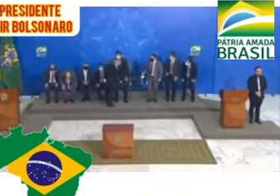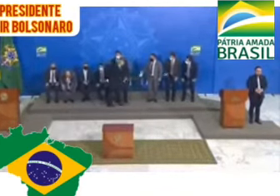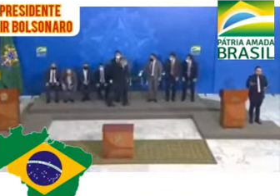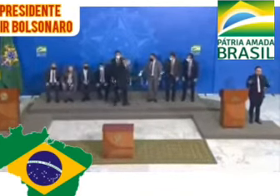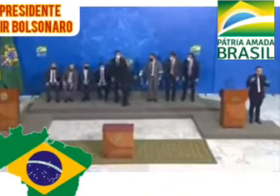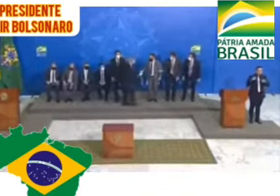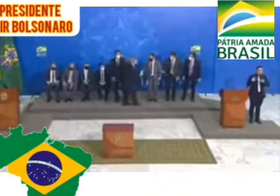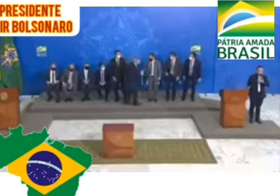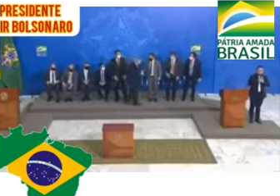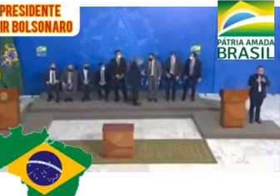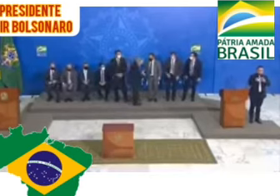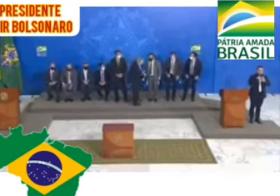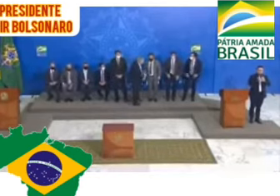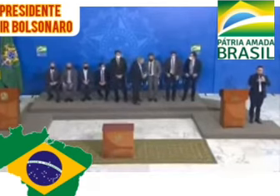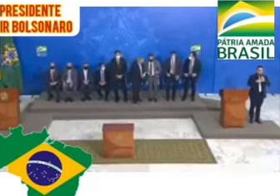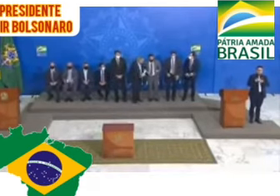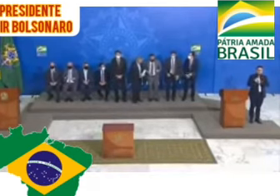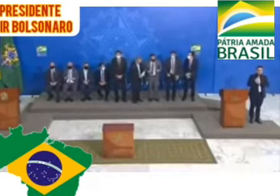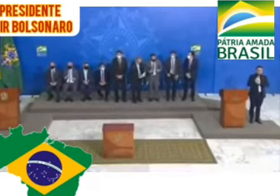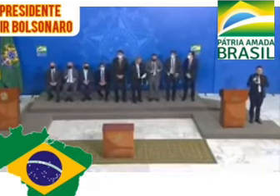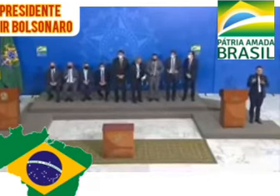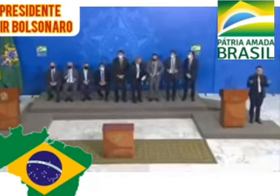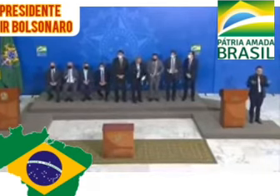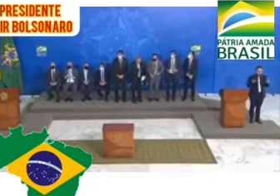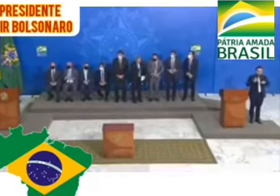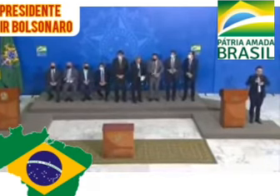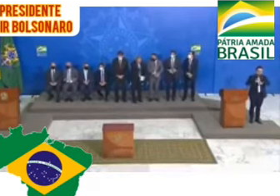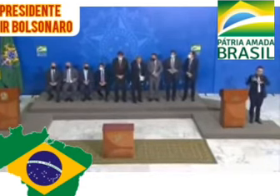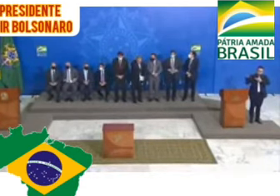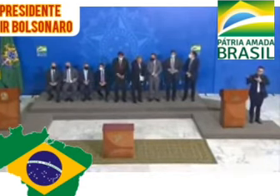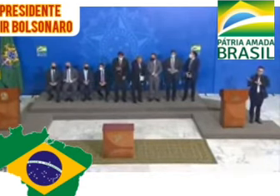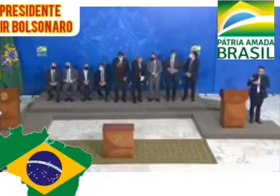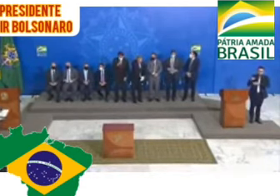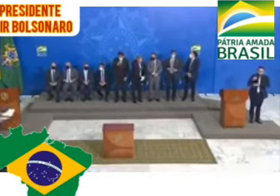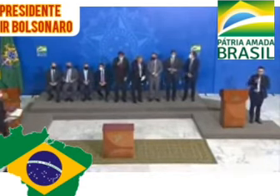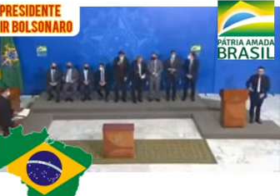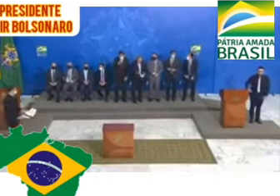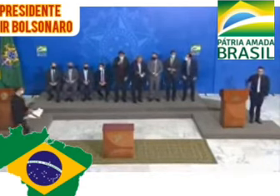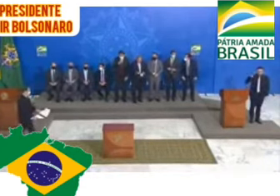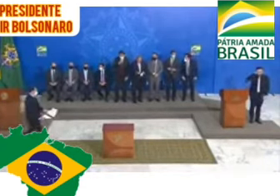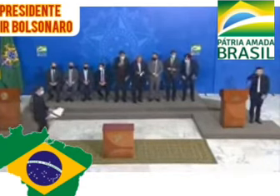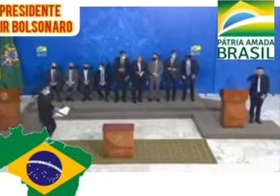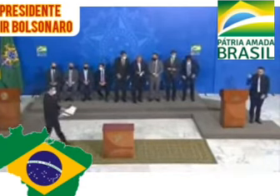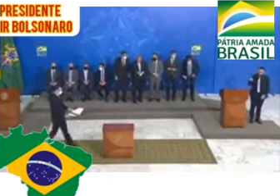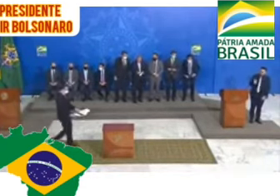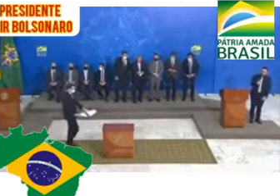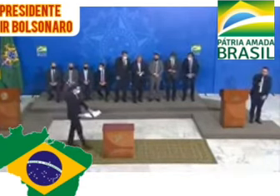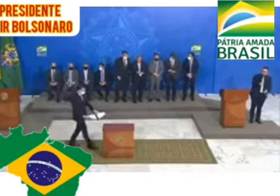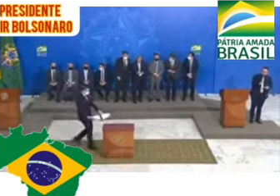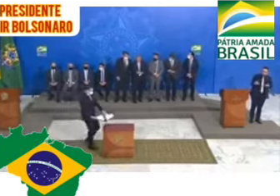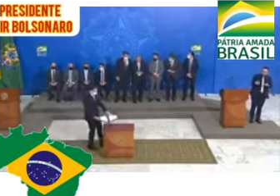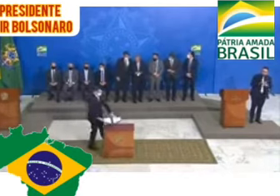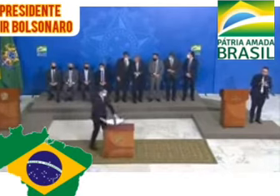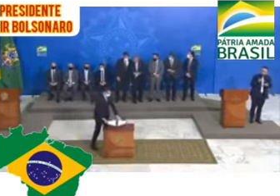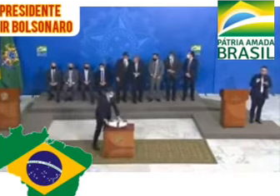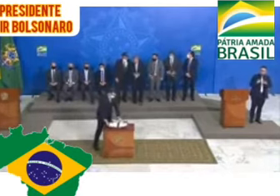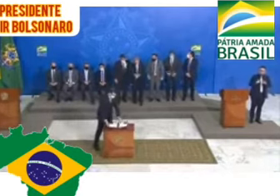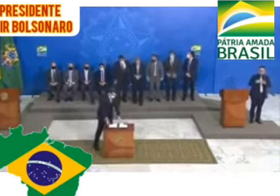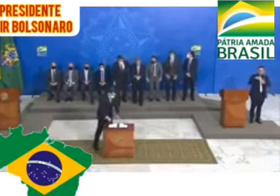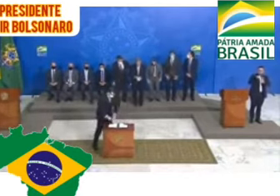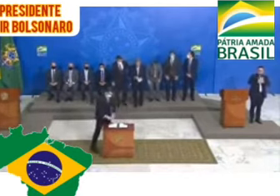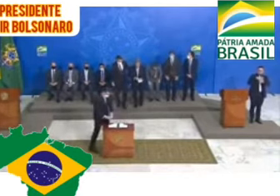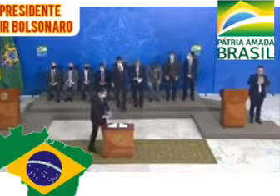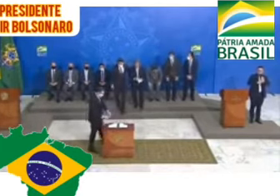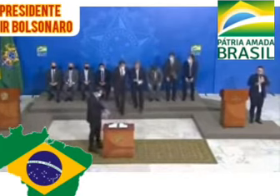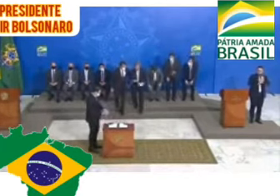Assinatura de atos. Nesse momento, convidamos o presidente da República, Jair Bolsonaro, a sancionar o projeto de